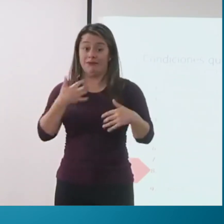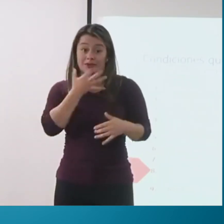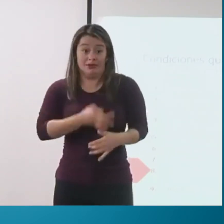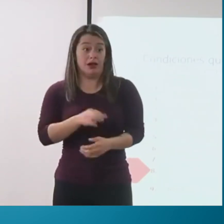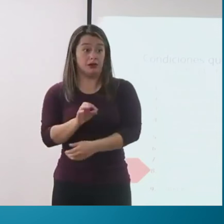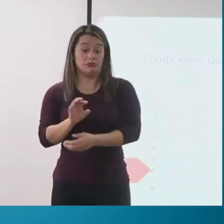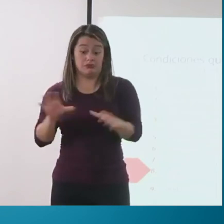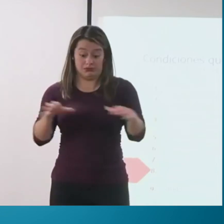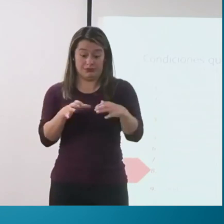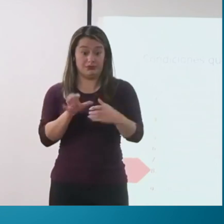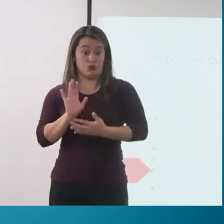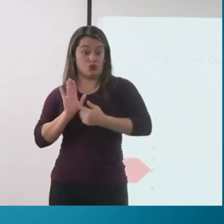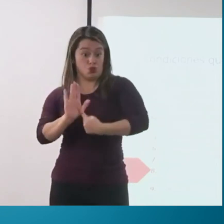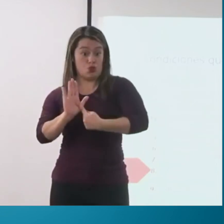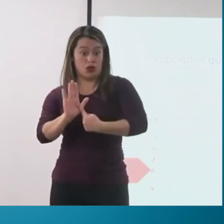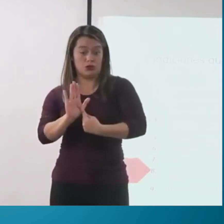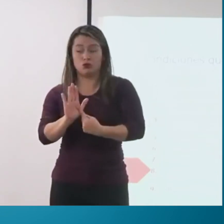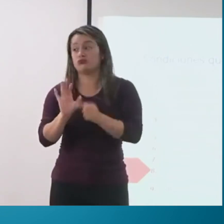lo